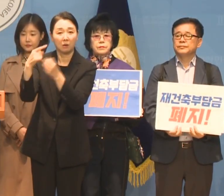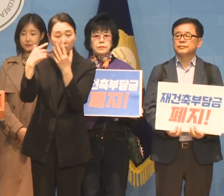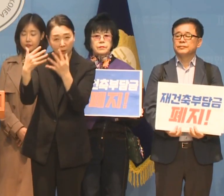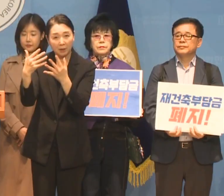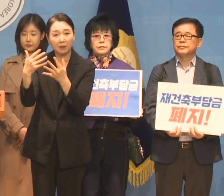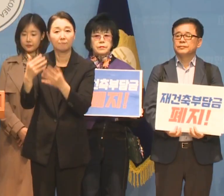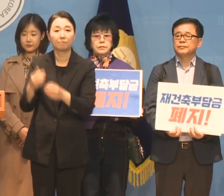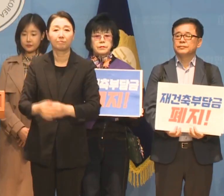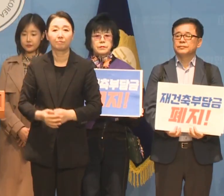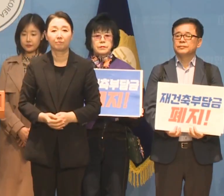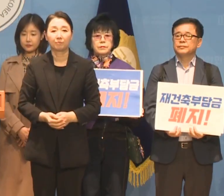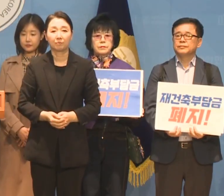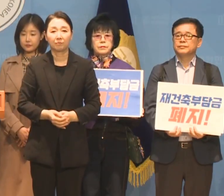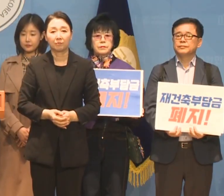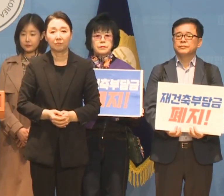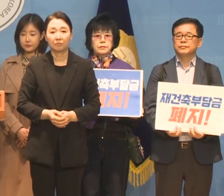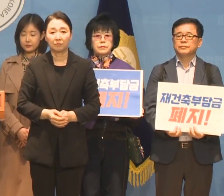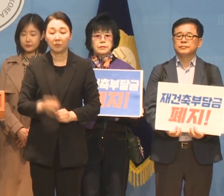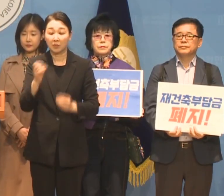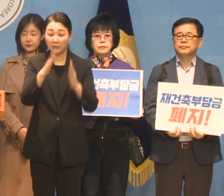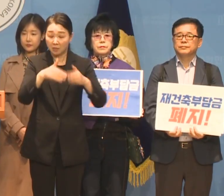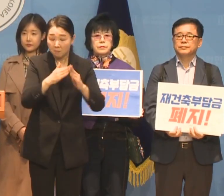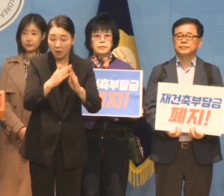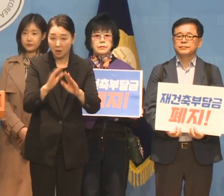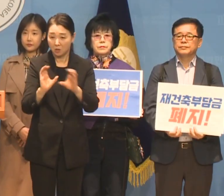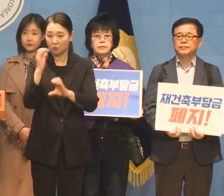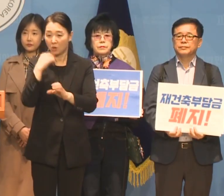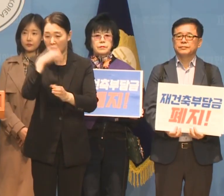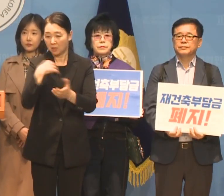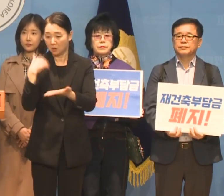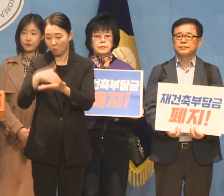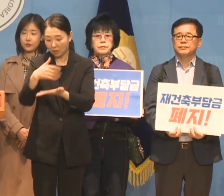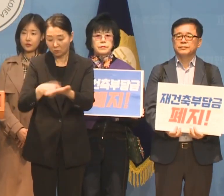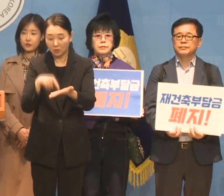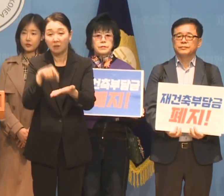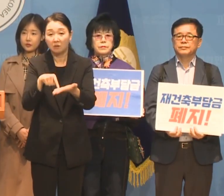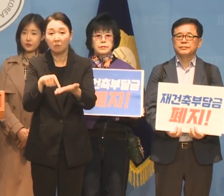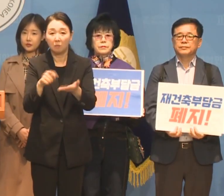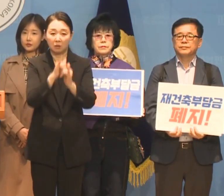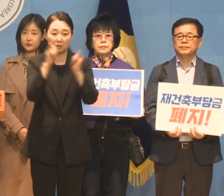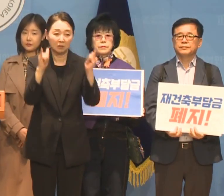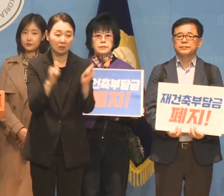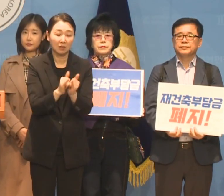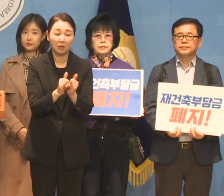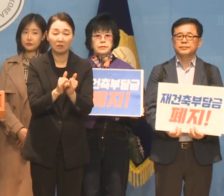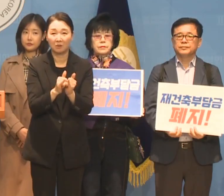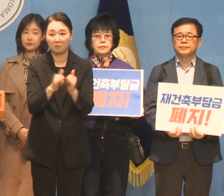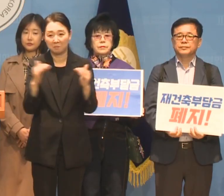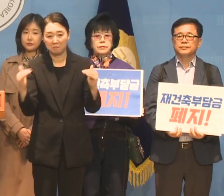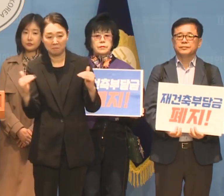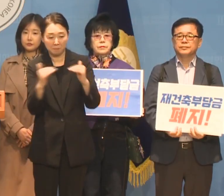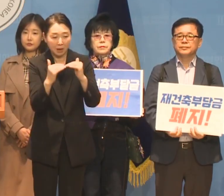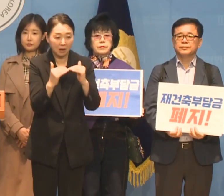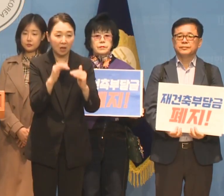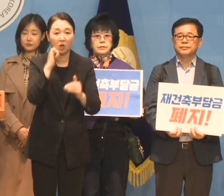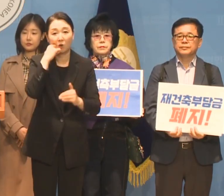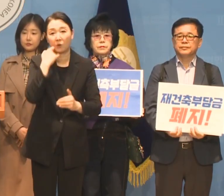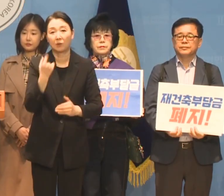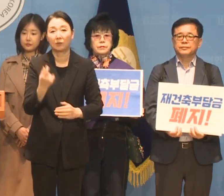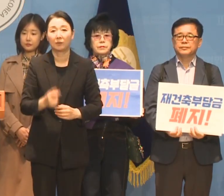명백하게 관측됩니다. 재건축 초과이익 환수제 시행이 사회적 형평을 이뤄냈다고 보기 힘든